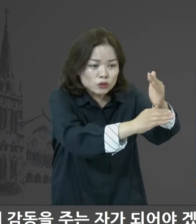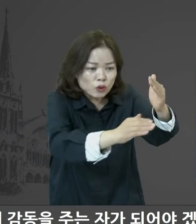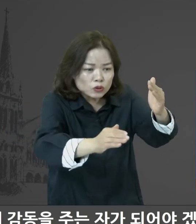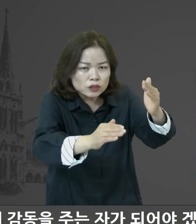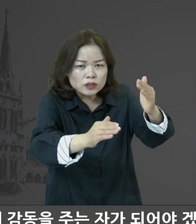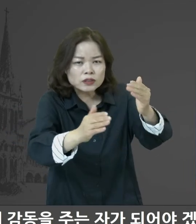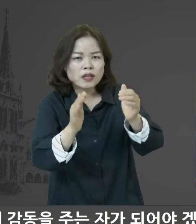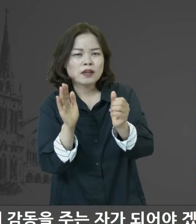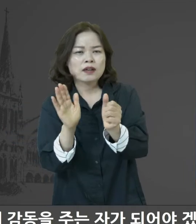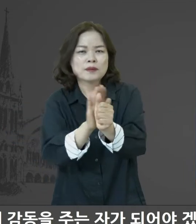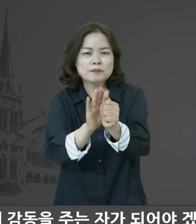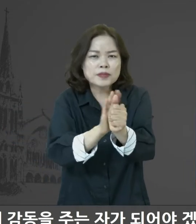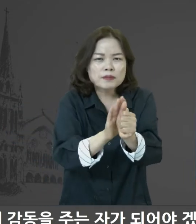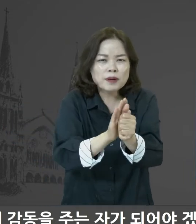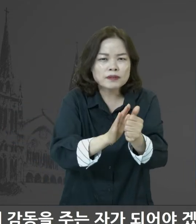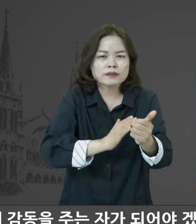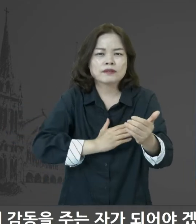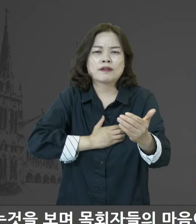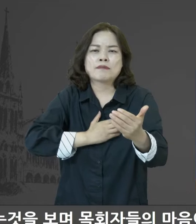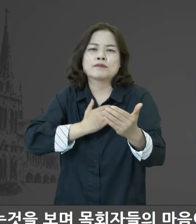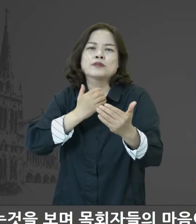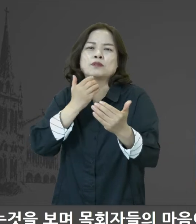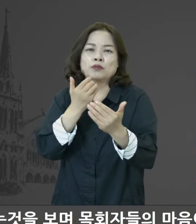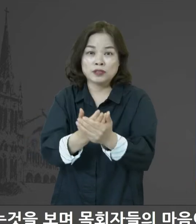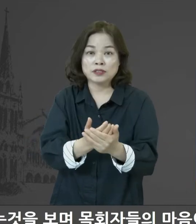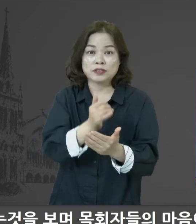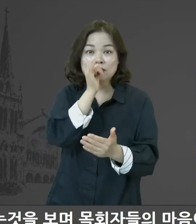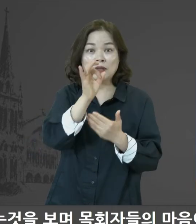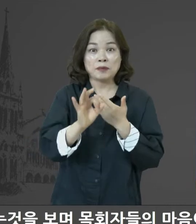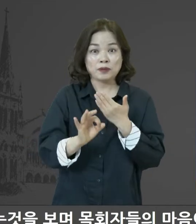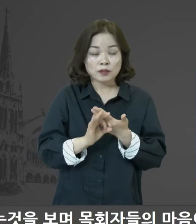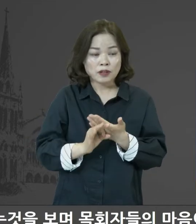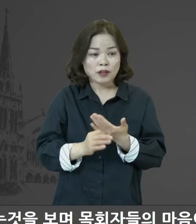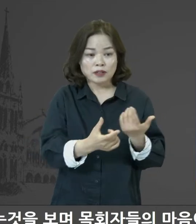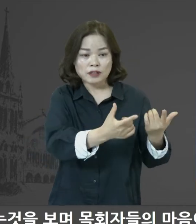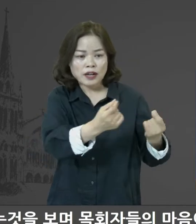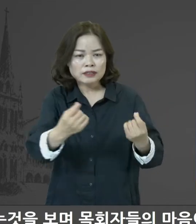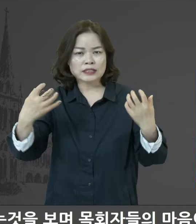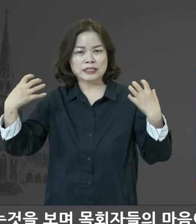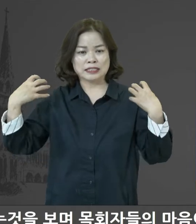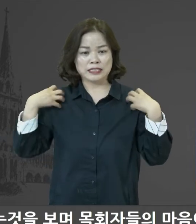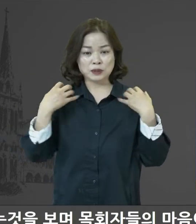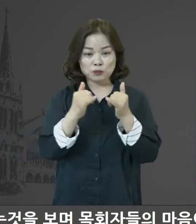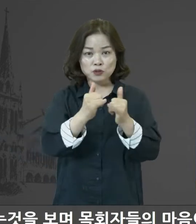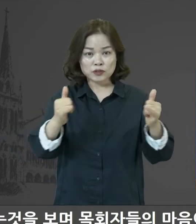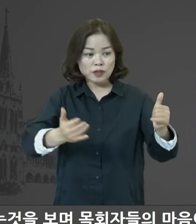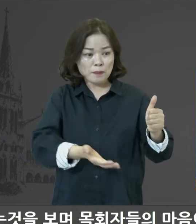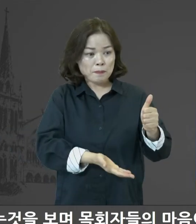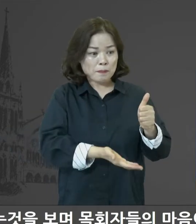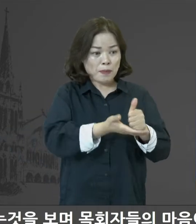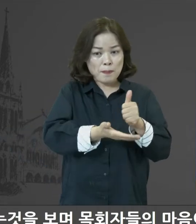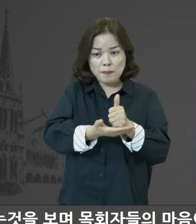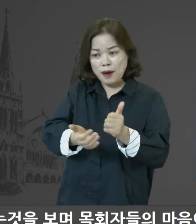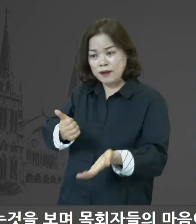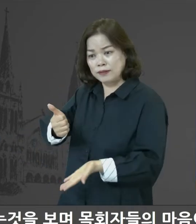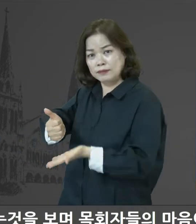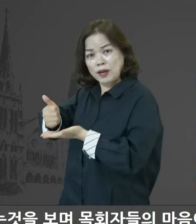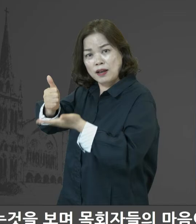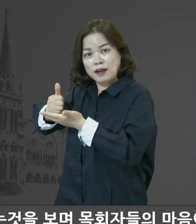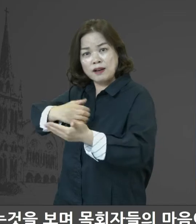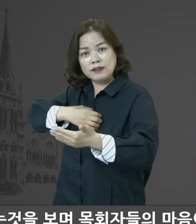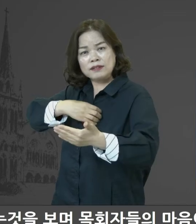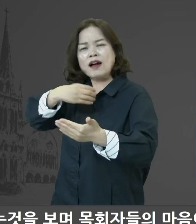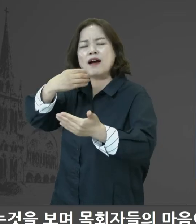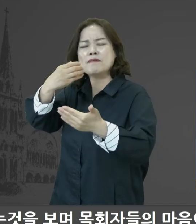마음이 위로와 격려를 받을 만큼의 감동을 받고, 같은 직분자들이 칭찬을 아끼지 않을 만큼의